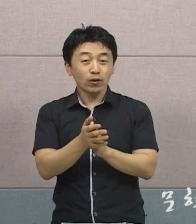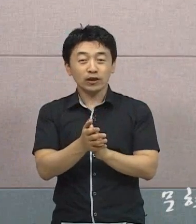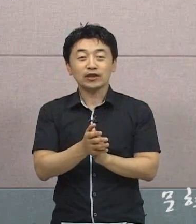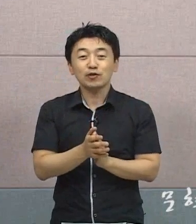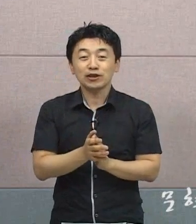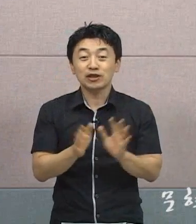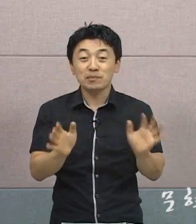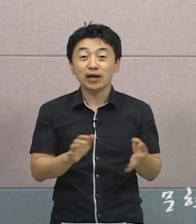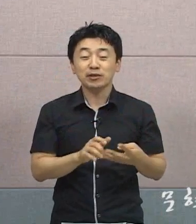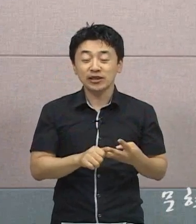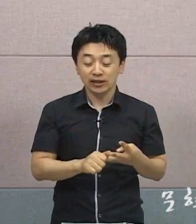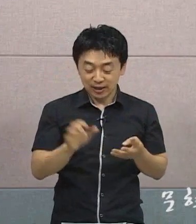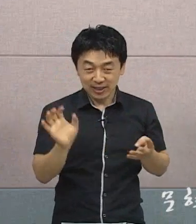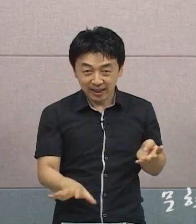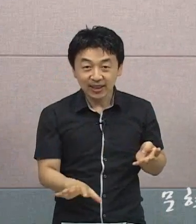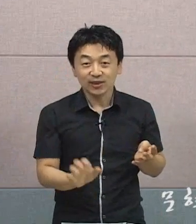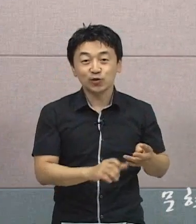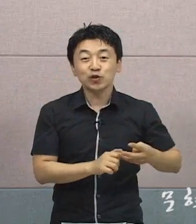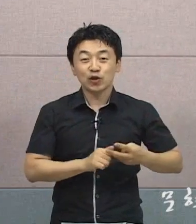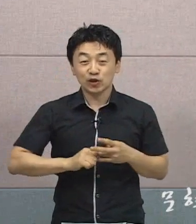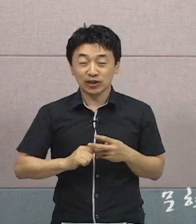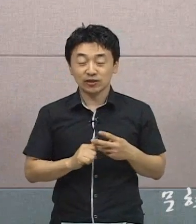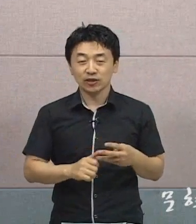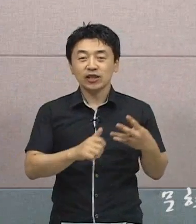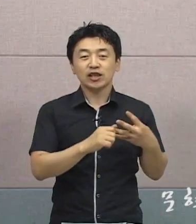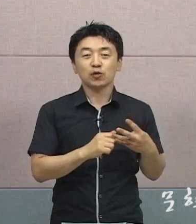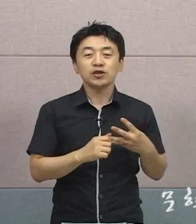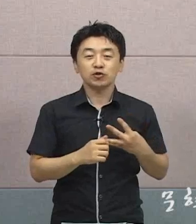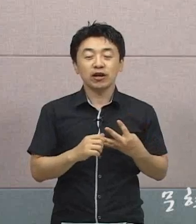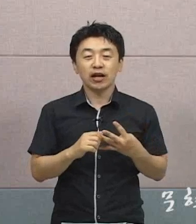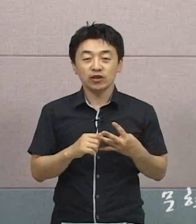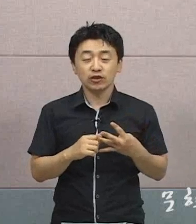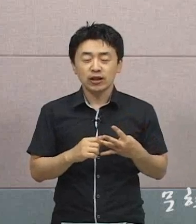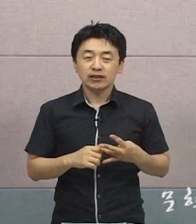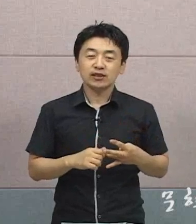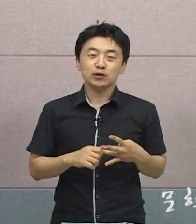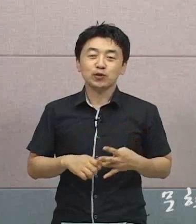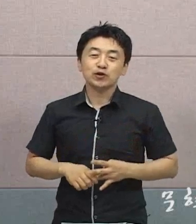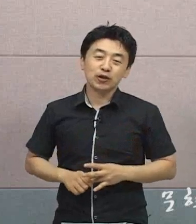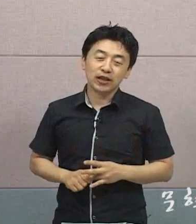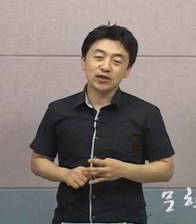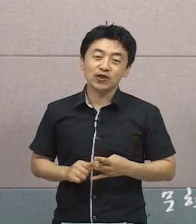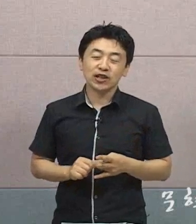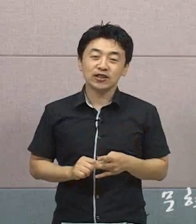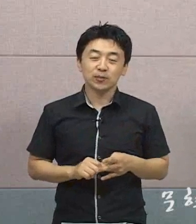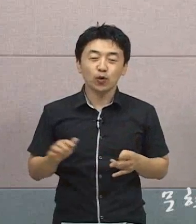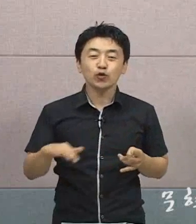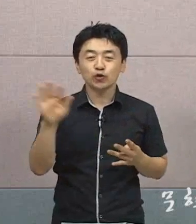이렇게 사용하는 이런 마임들이 이 안에 같이 수록이 되어져 있다는 거. 이게 농식수화의 한 영역. 사실은 농식수화의 한 영역이 아니라 모든 수화의